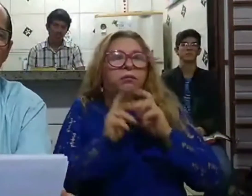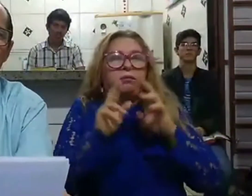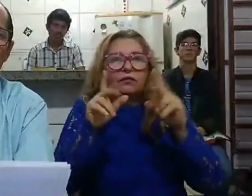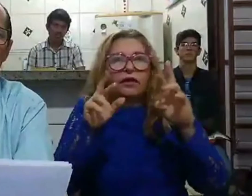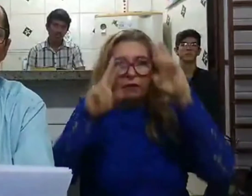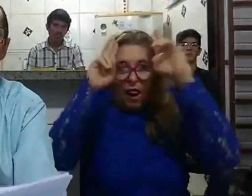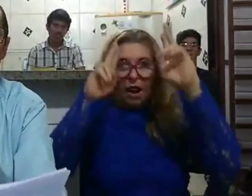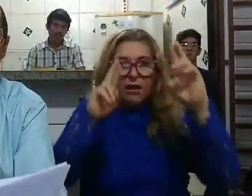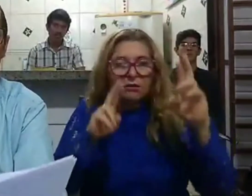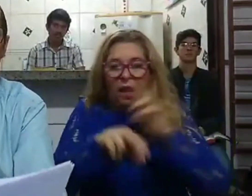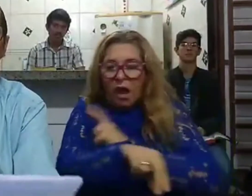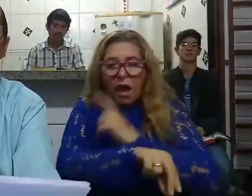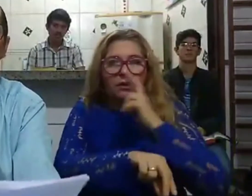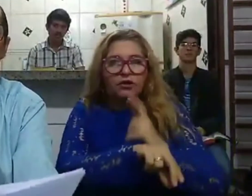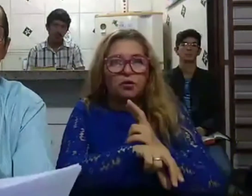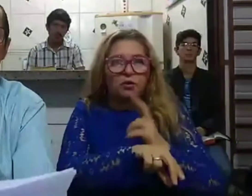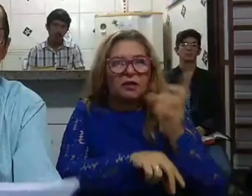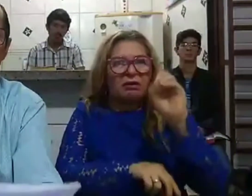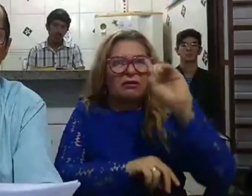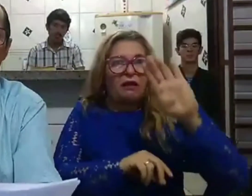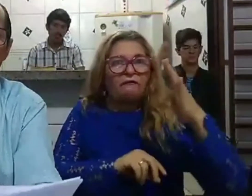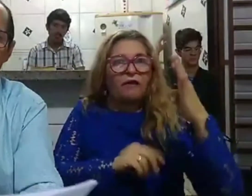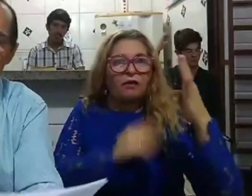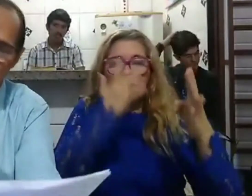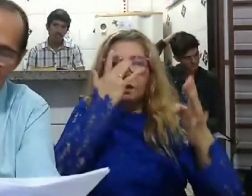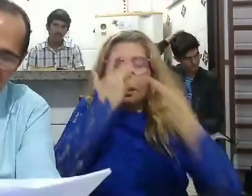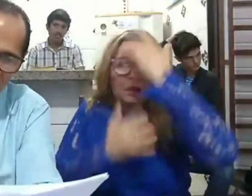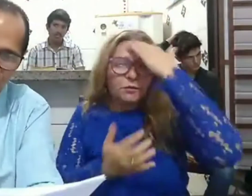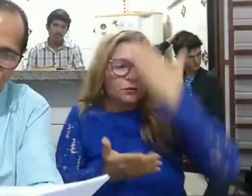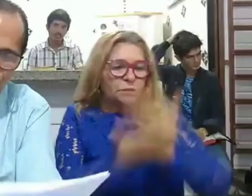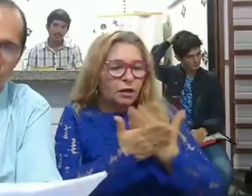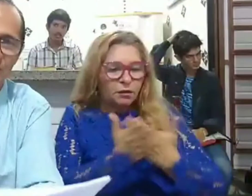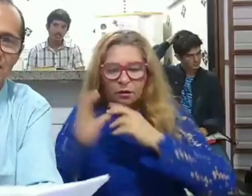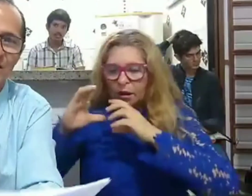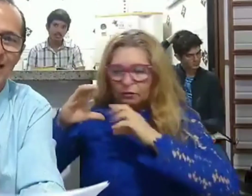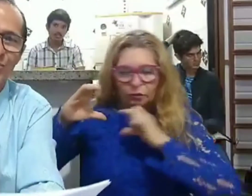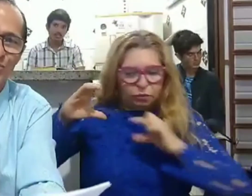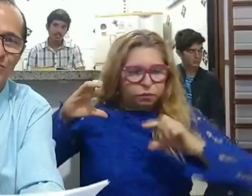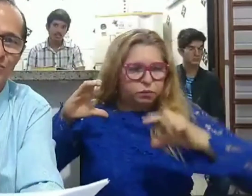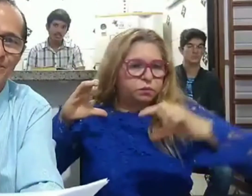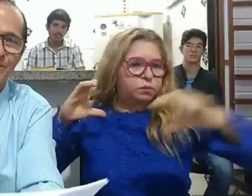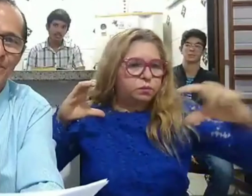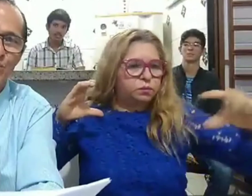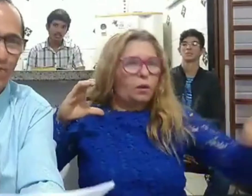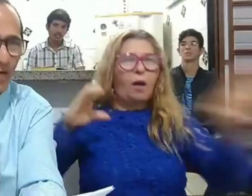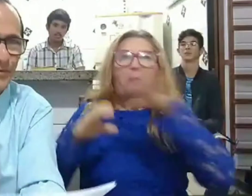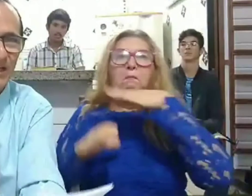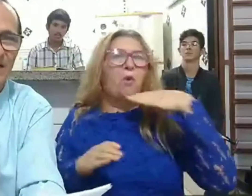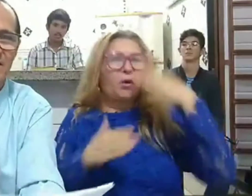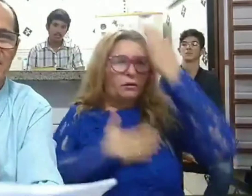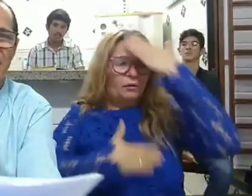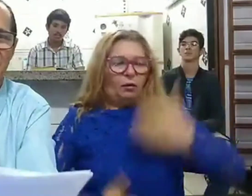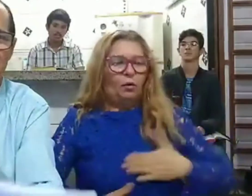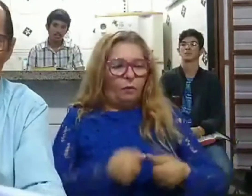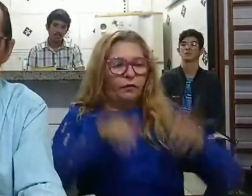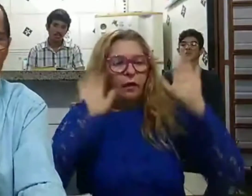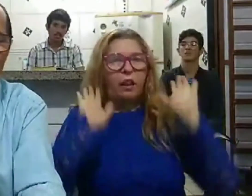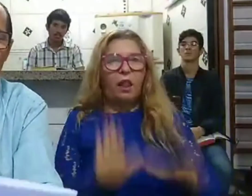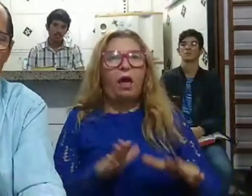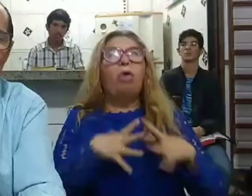líderes religiosos em quem as pessoas acreditam. Aqueles outros todos estão lá no túmulo. O corpo deles está